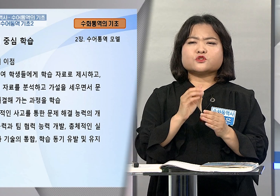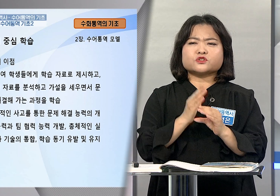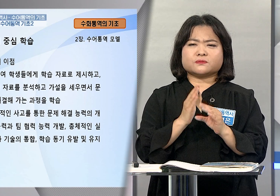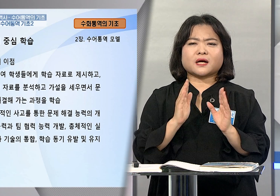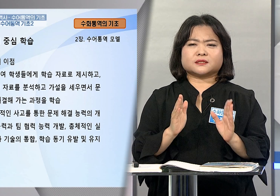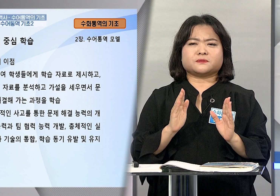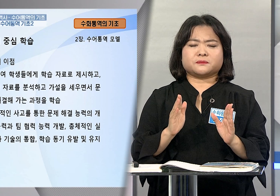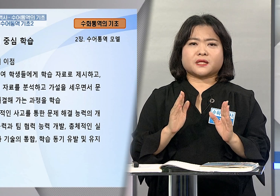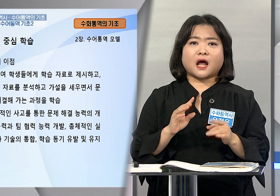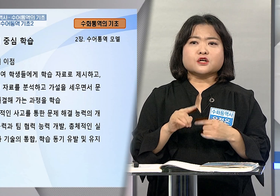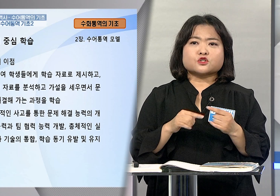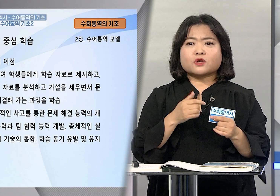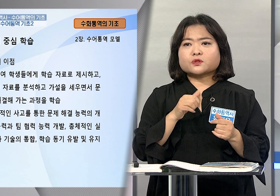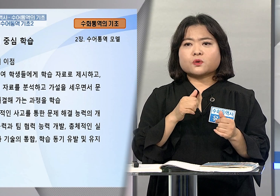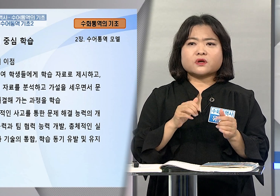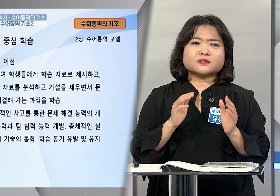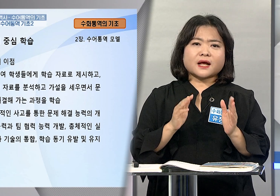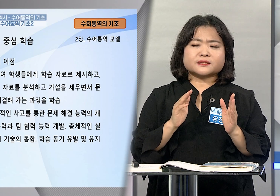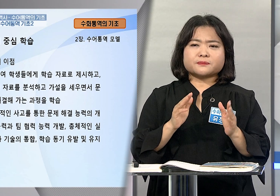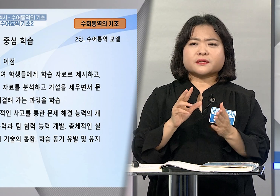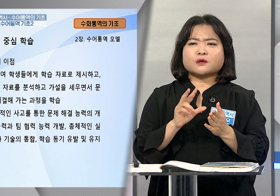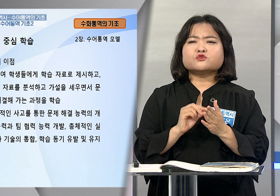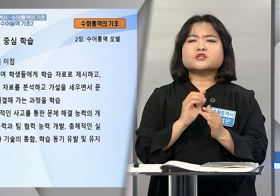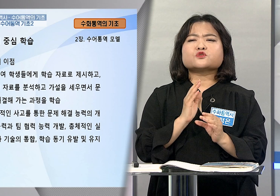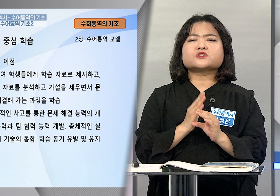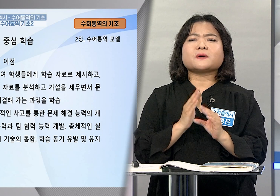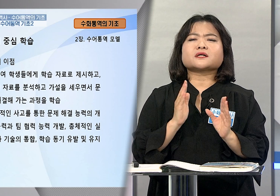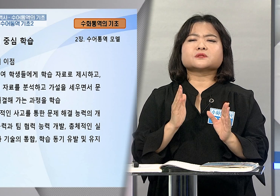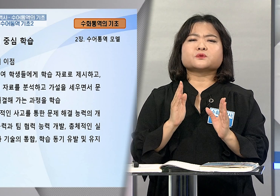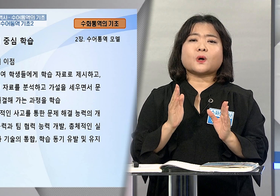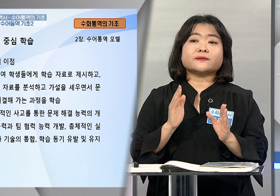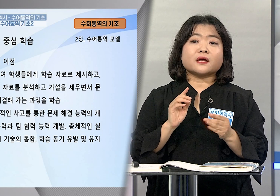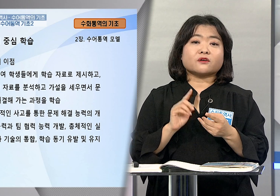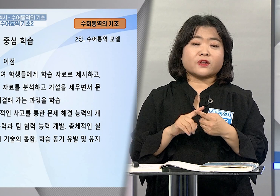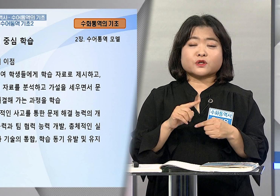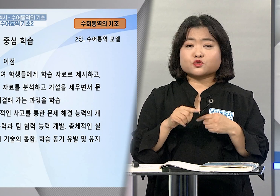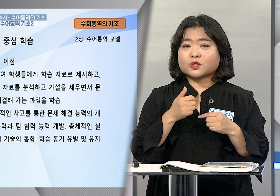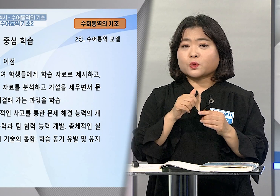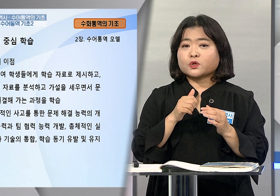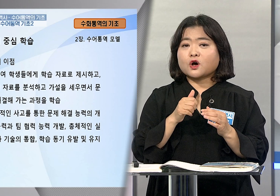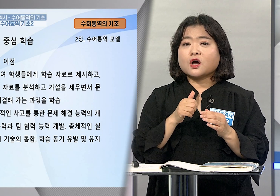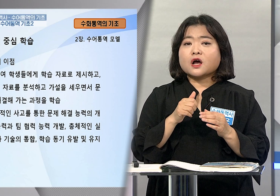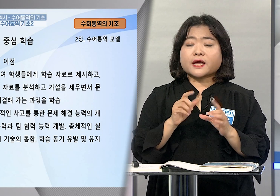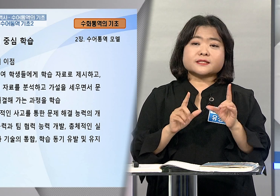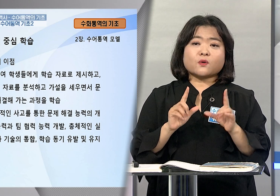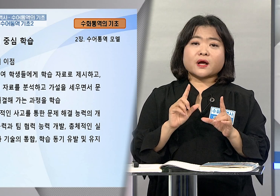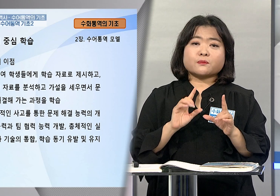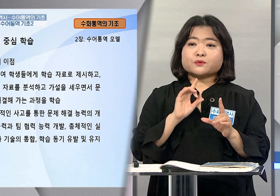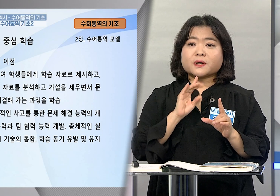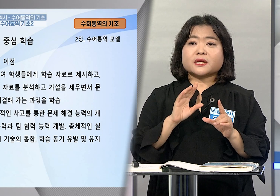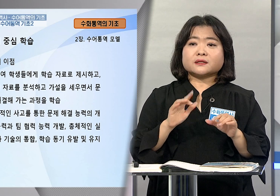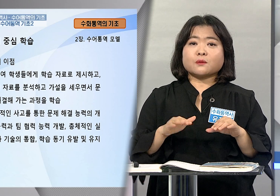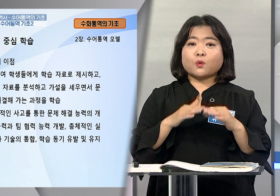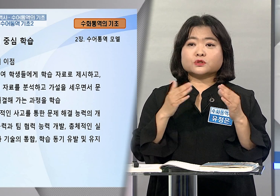문제중심 학습입니다. 수화통역을 학습할 때 문제중심 학습으로 한다는 건데 이건 수화통역의 상황에 뿐만 아니라 모든